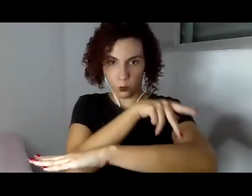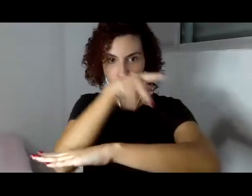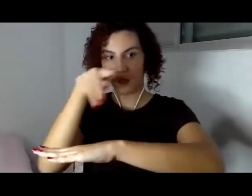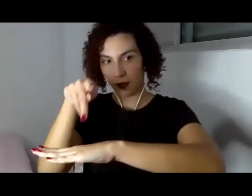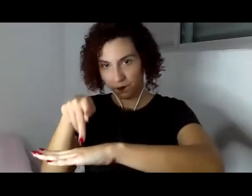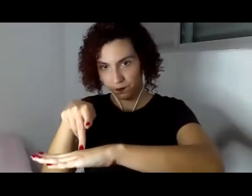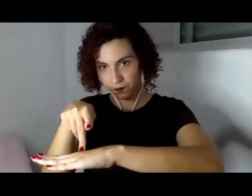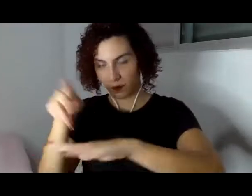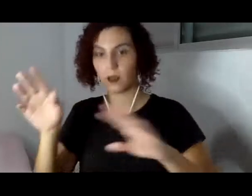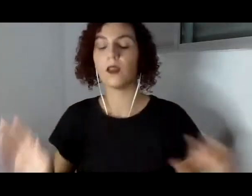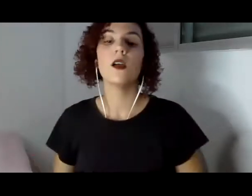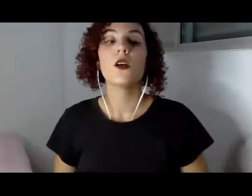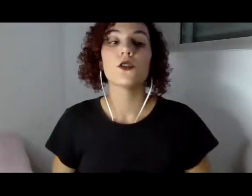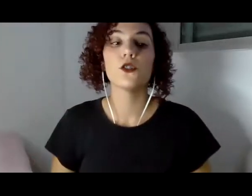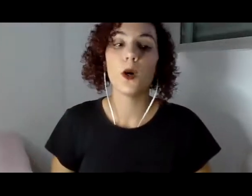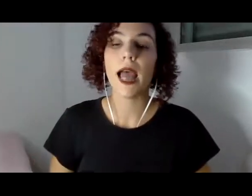Pedagogo, né?